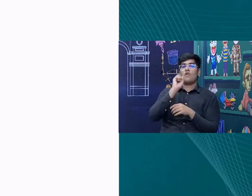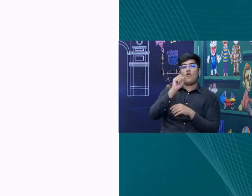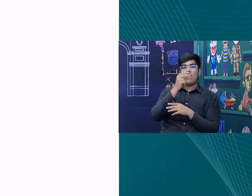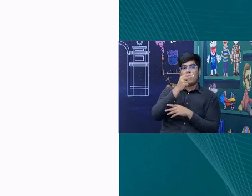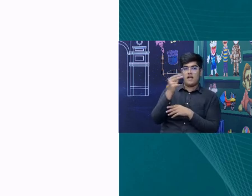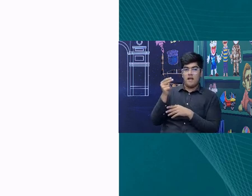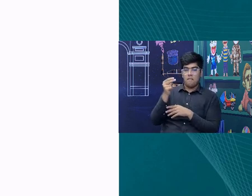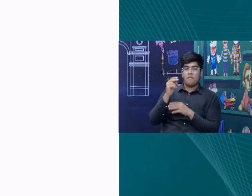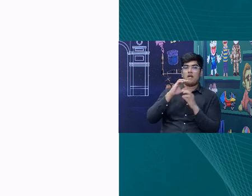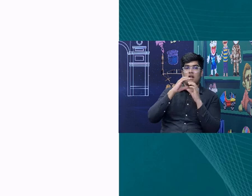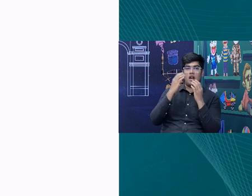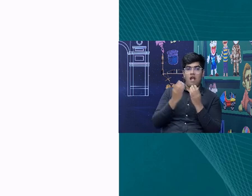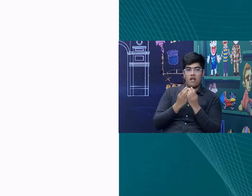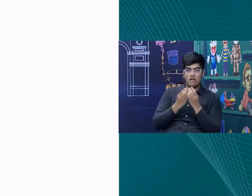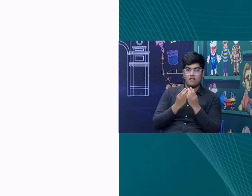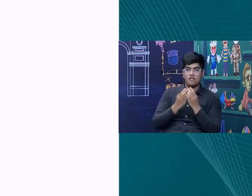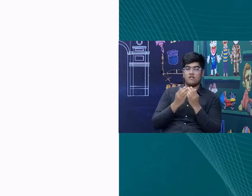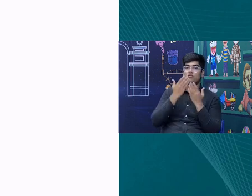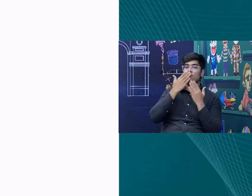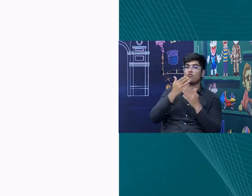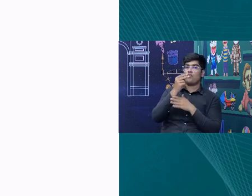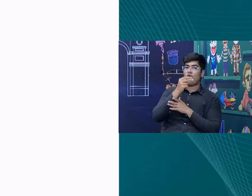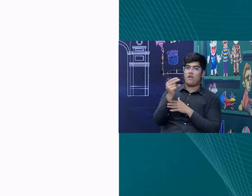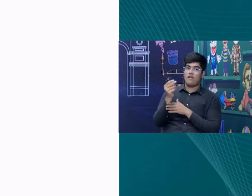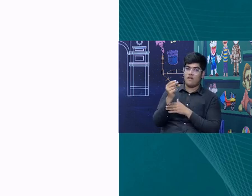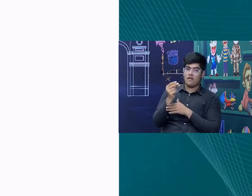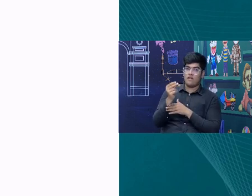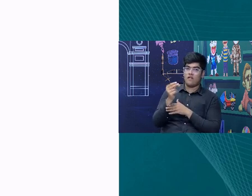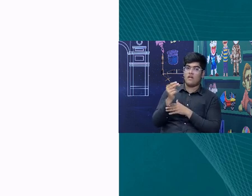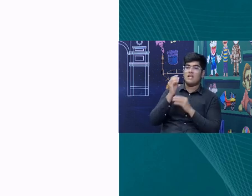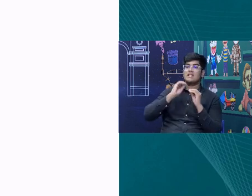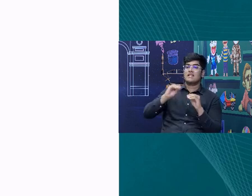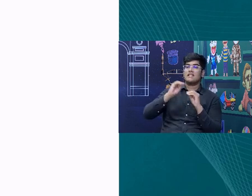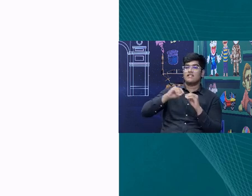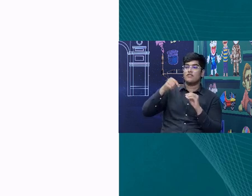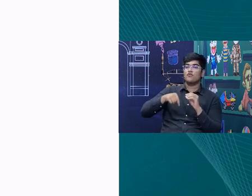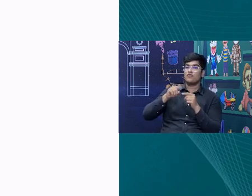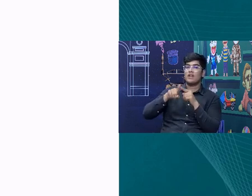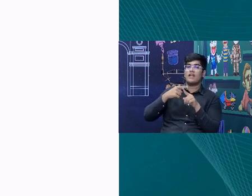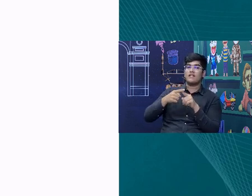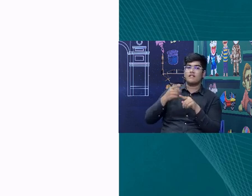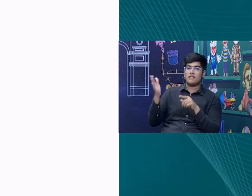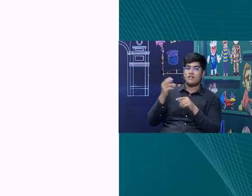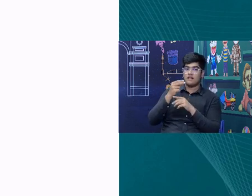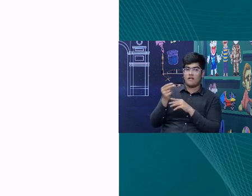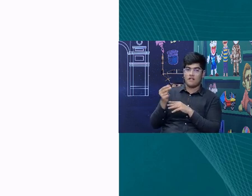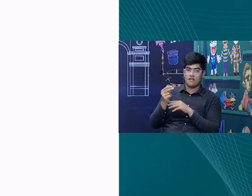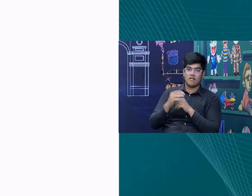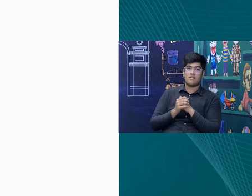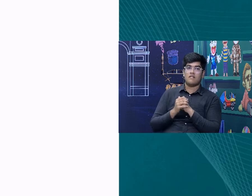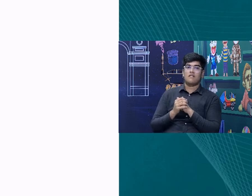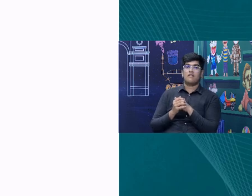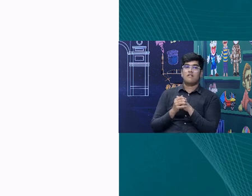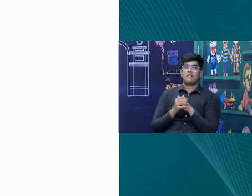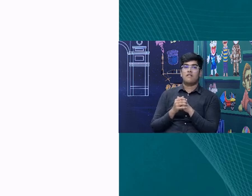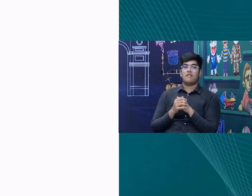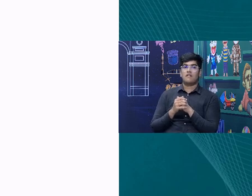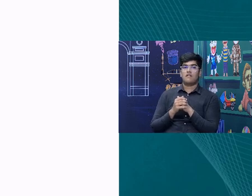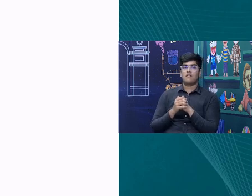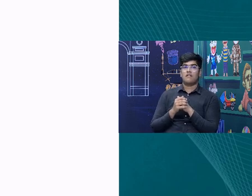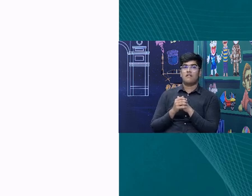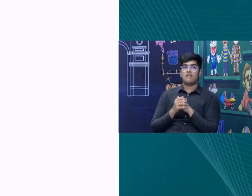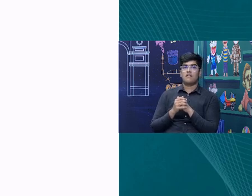लिखेंगे कक्षा लिखेंगे विद्याल्य का नाम लिखेंगे शिक्षप का नाम लिखेंगे विश्यशक्य का नाम लिखेंगे आज Kiche forming